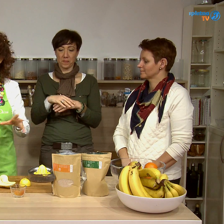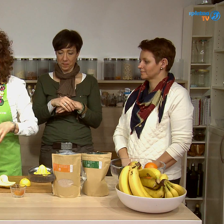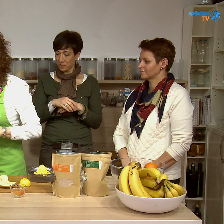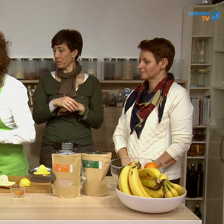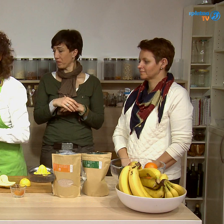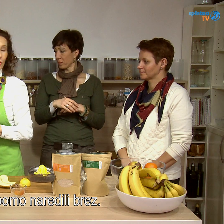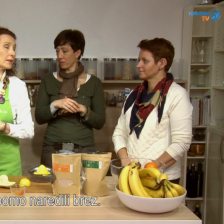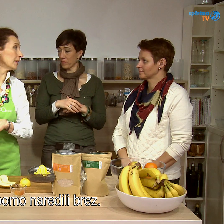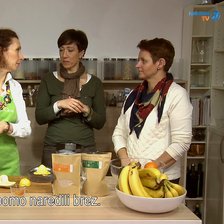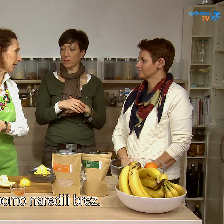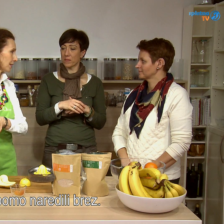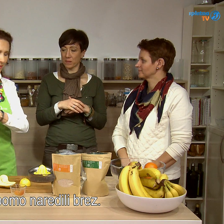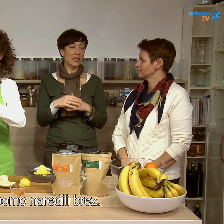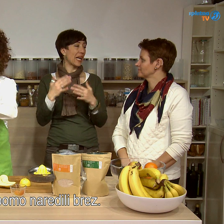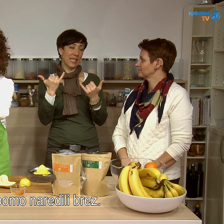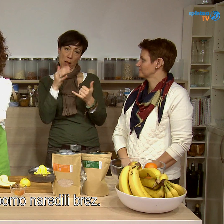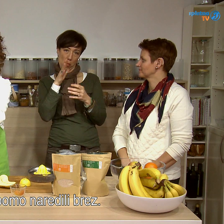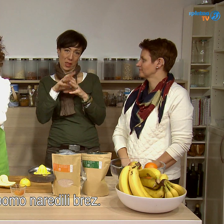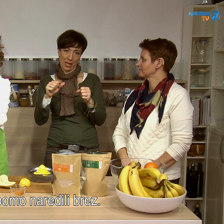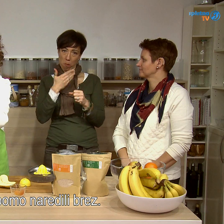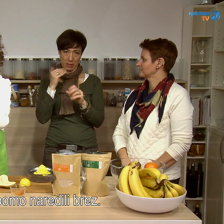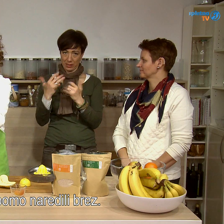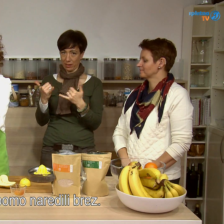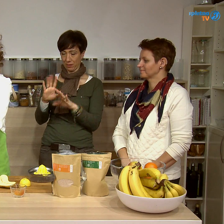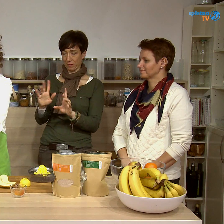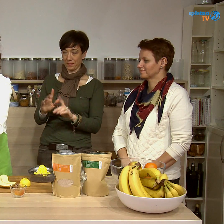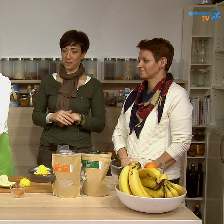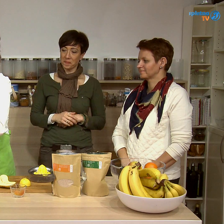Okej. Zdaj bomo naredili brez.